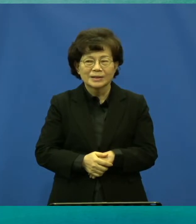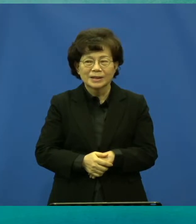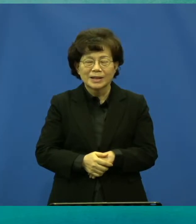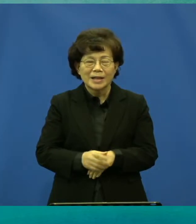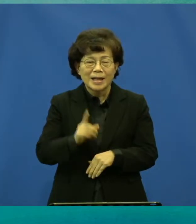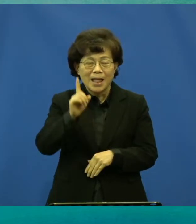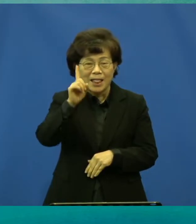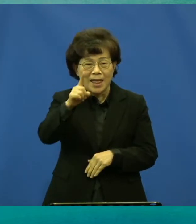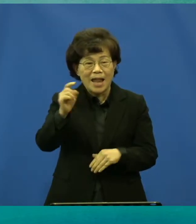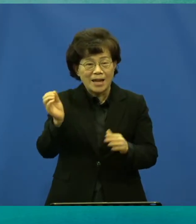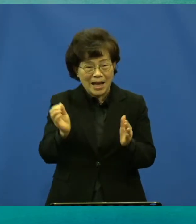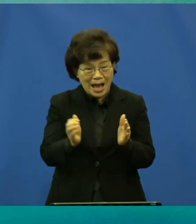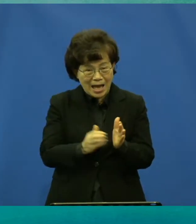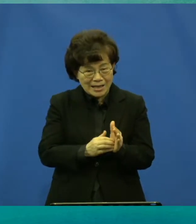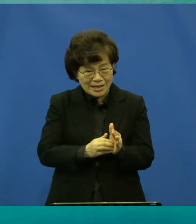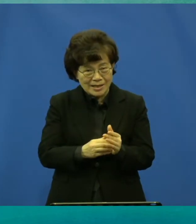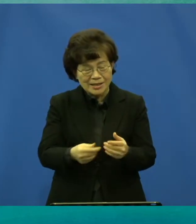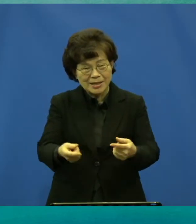완주하시기를 바랍니다.